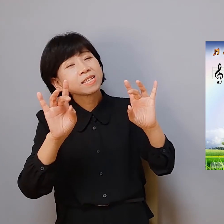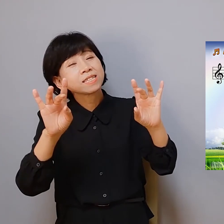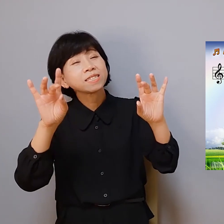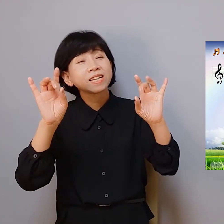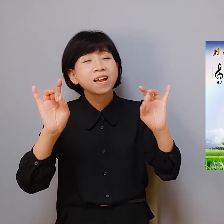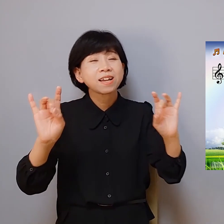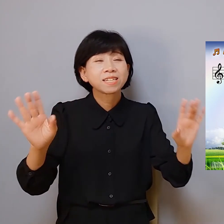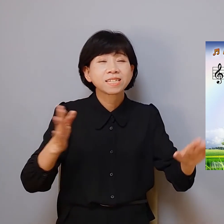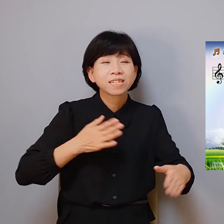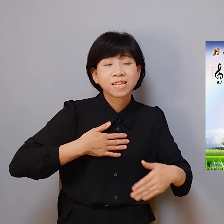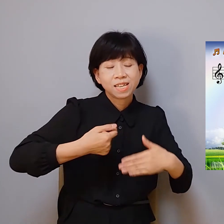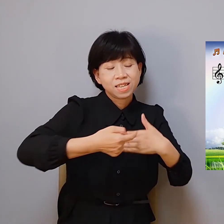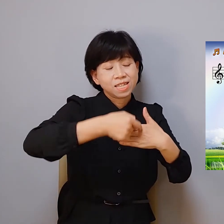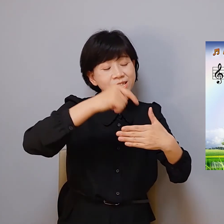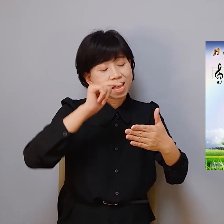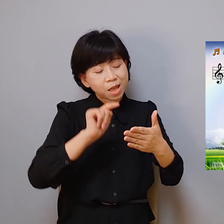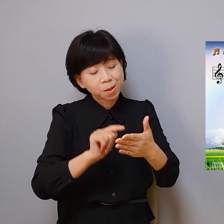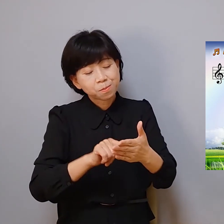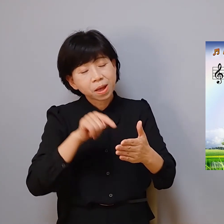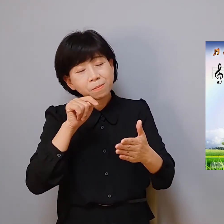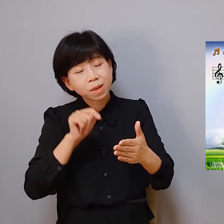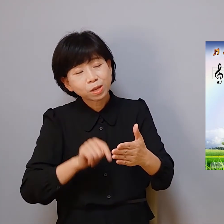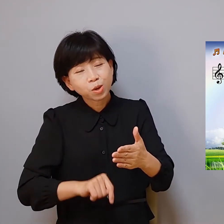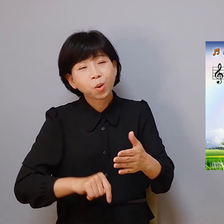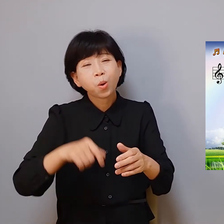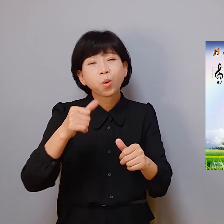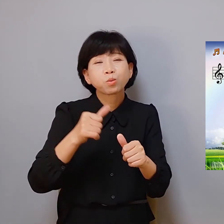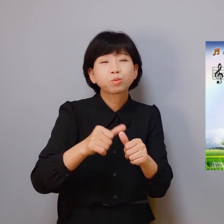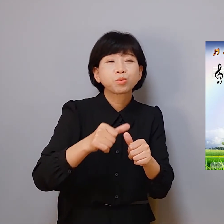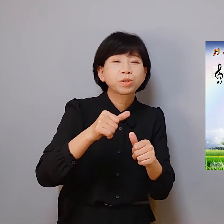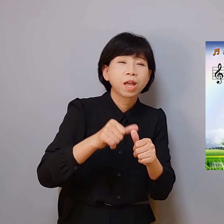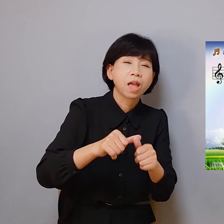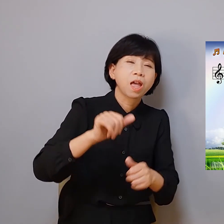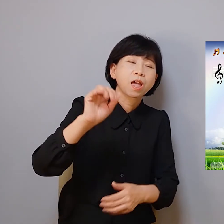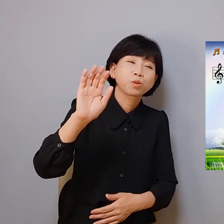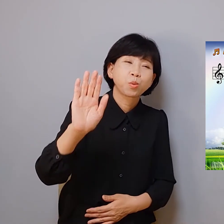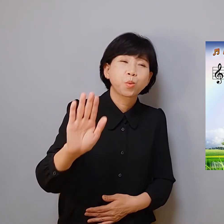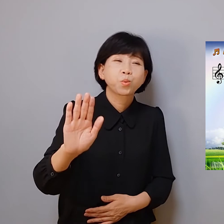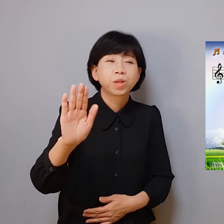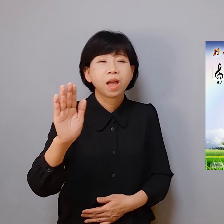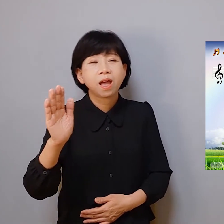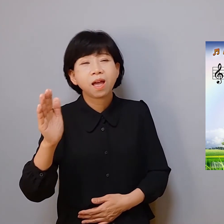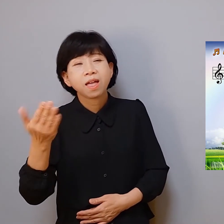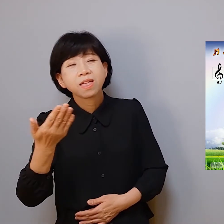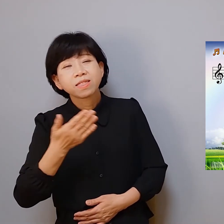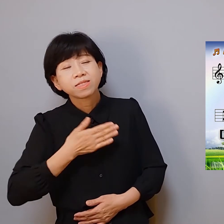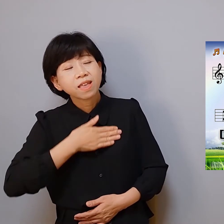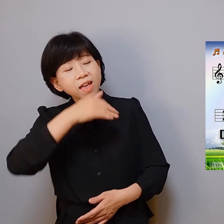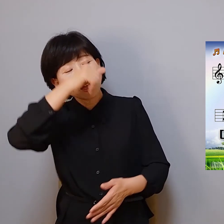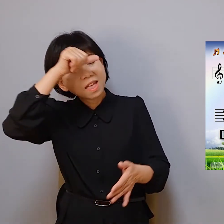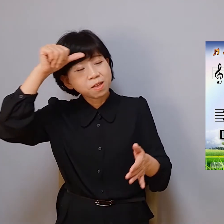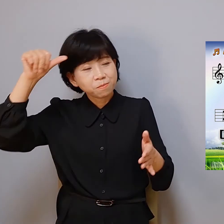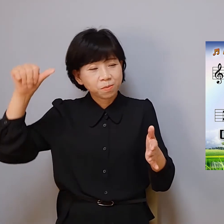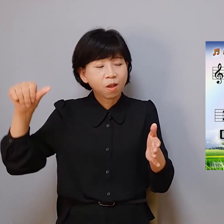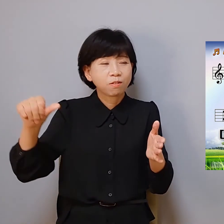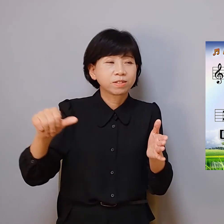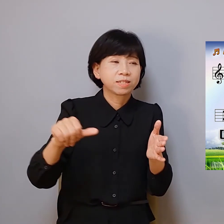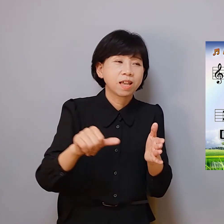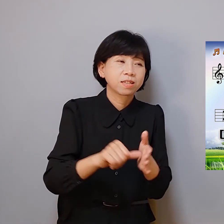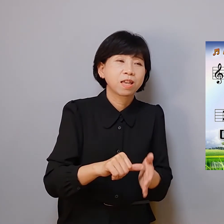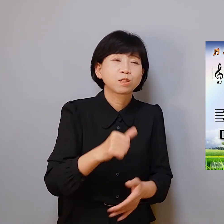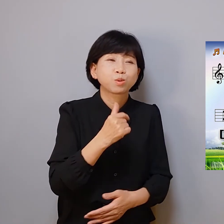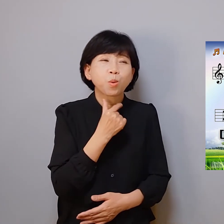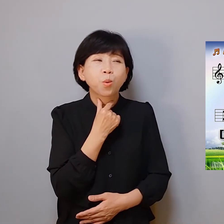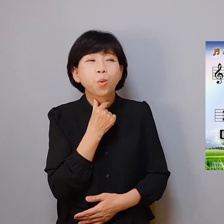한 절 한 절이 내 맘에 교훈 되도다.